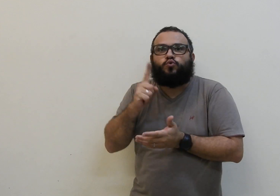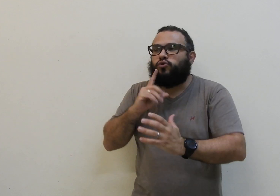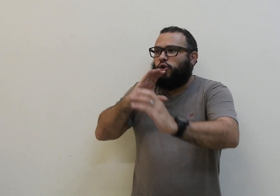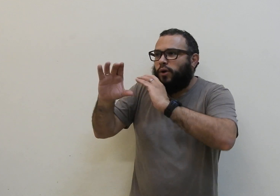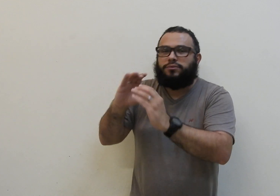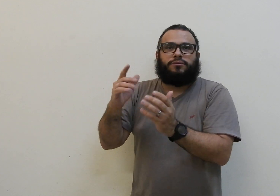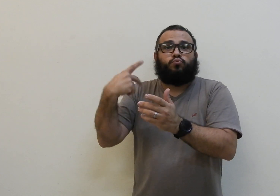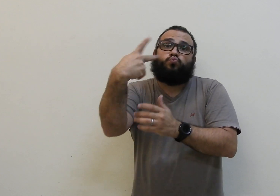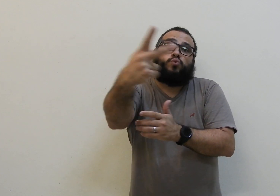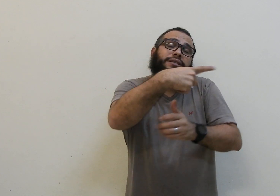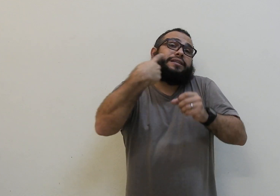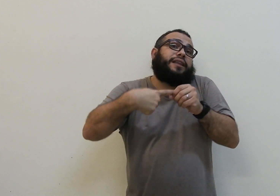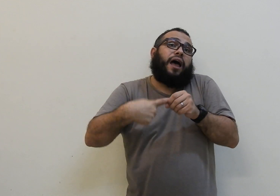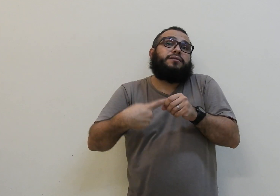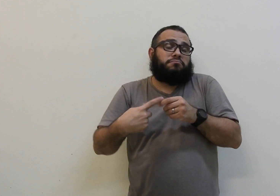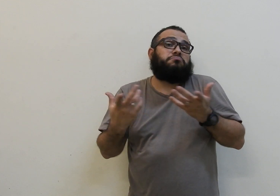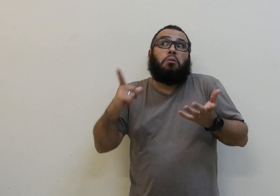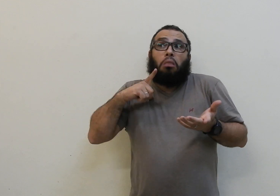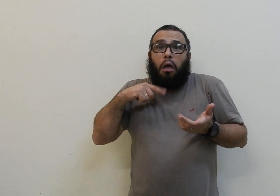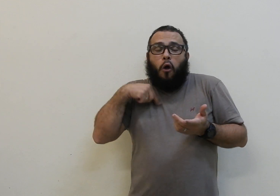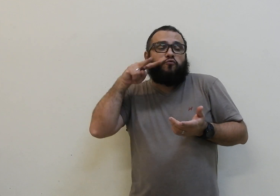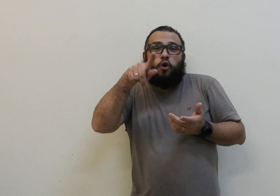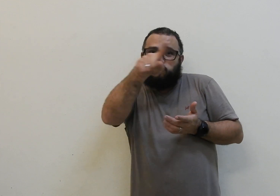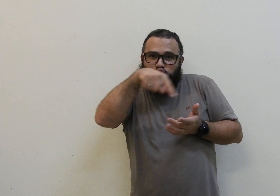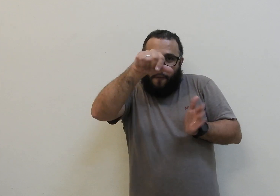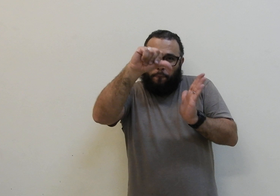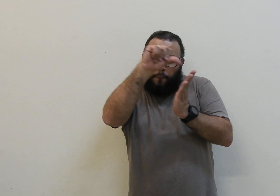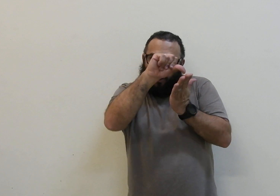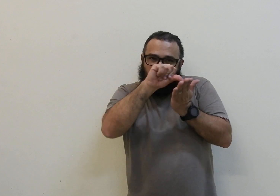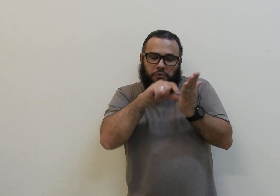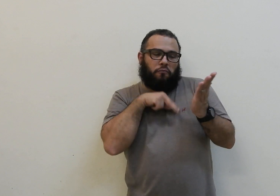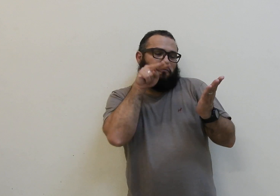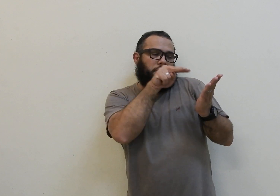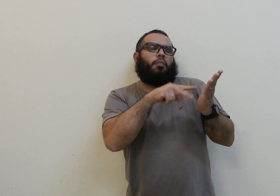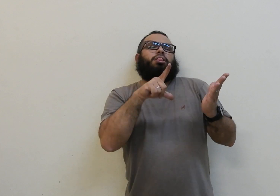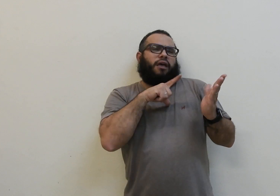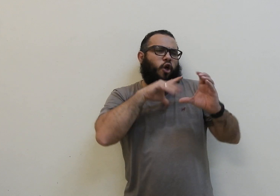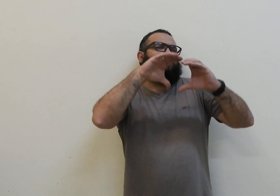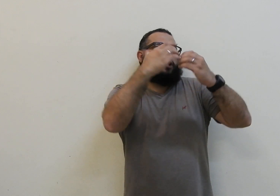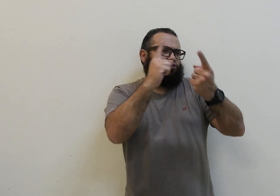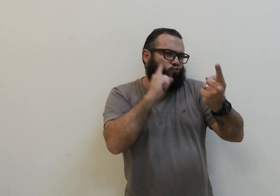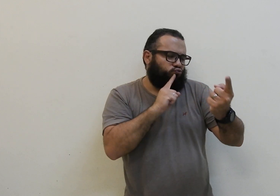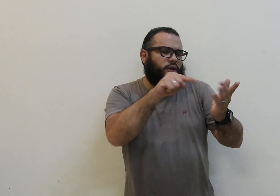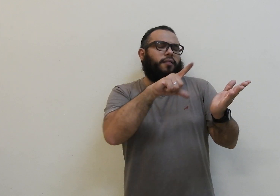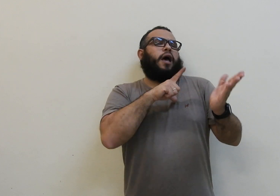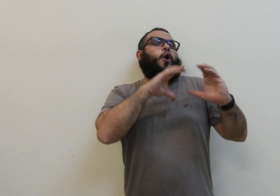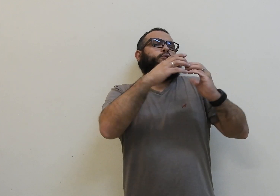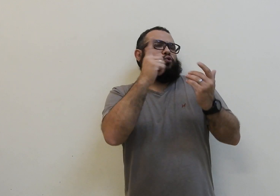tudo. A interação ela é um fator essencial para a aprendizagem. Pelos polos que